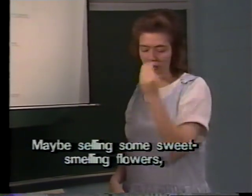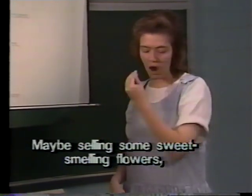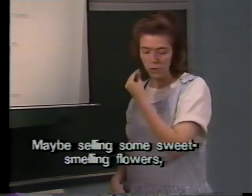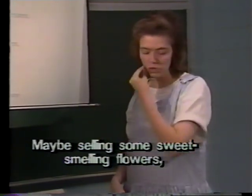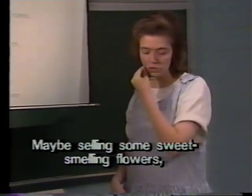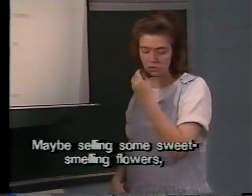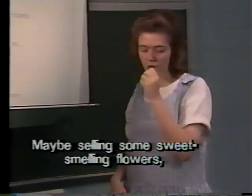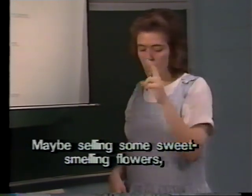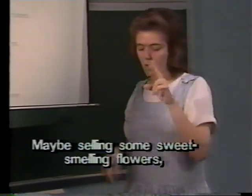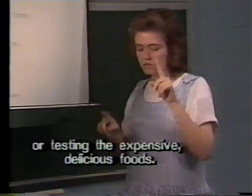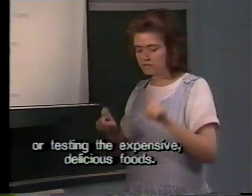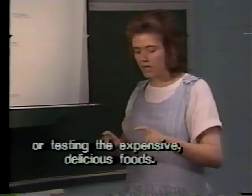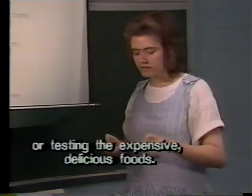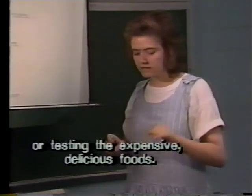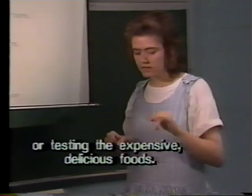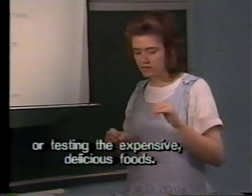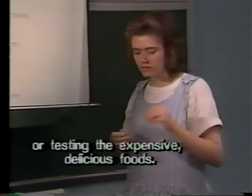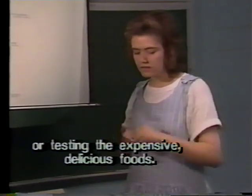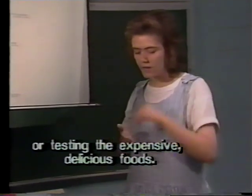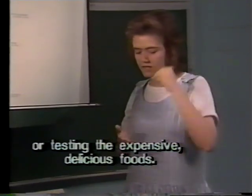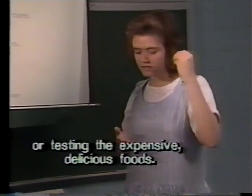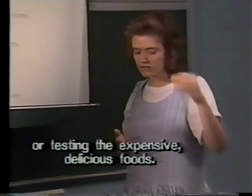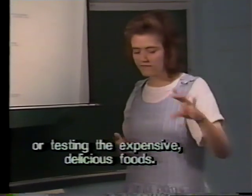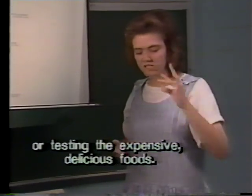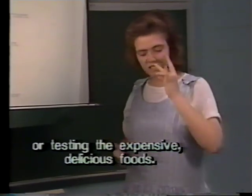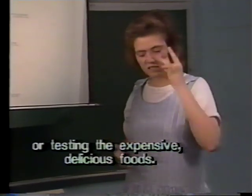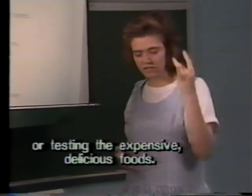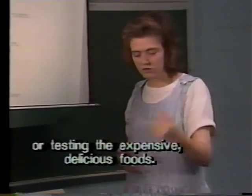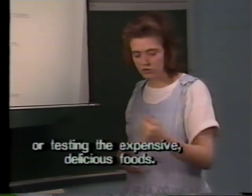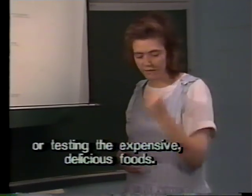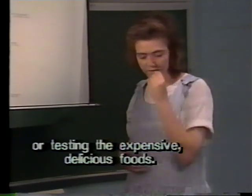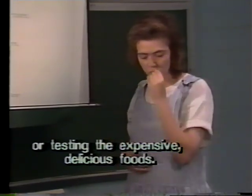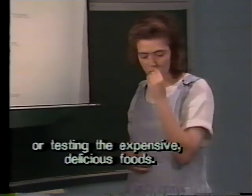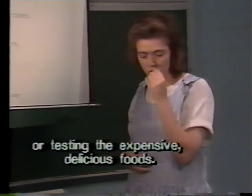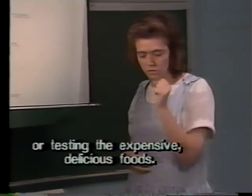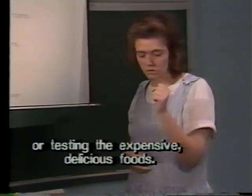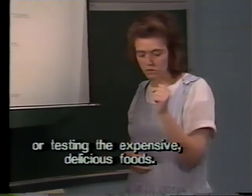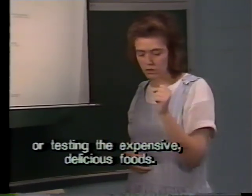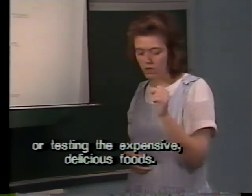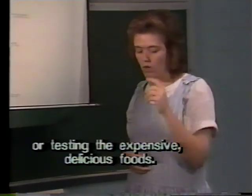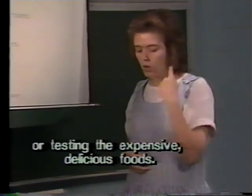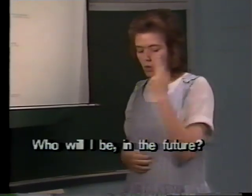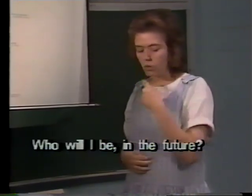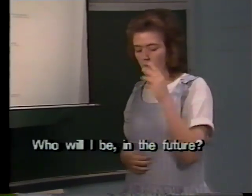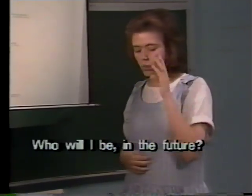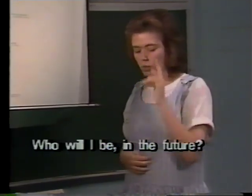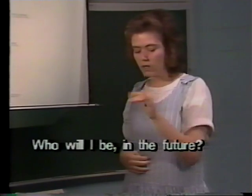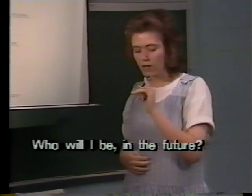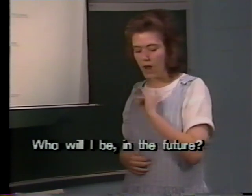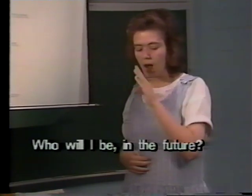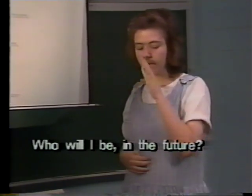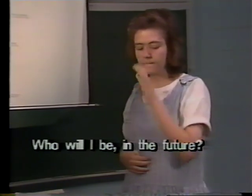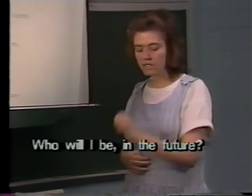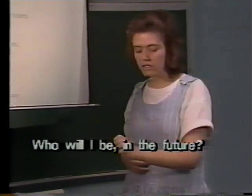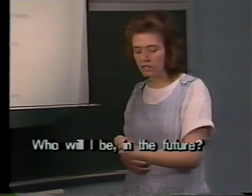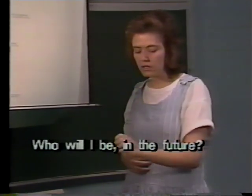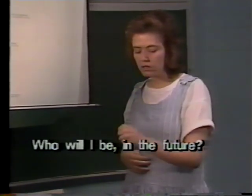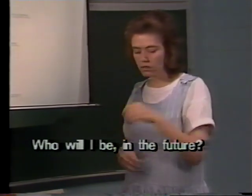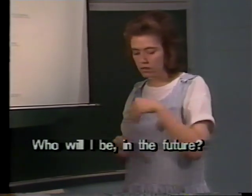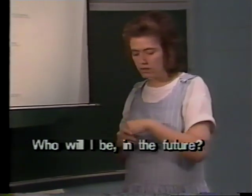sao khăn cái đừng cái phương vì hàm bi